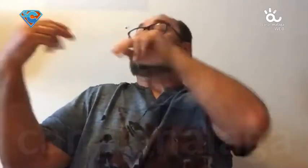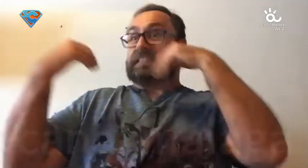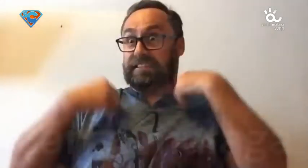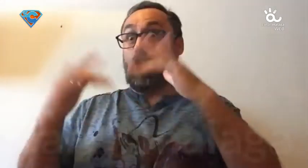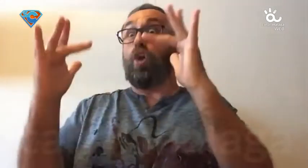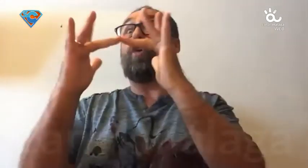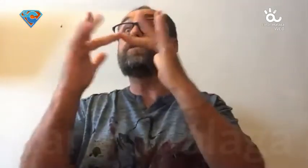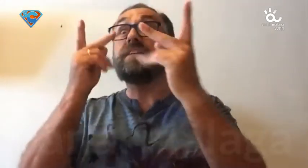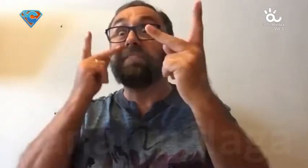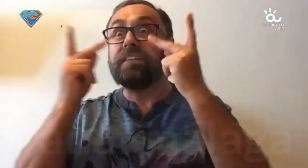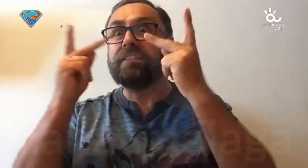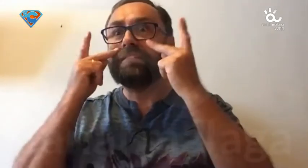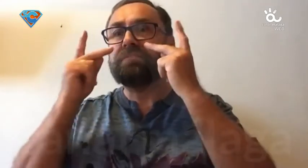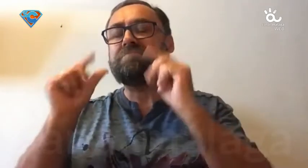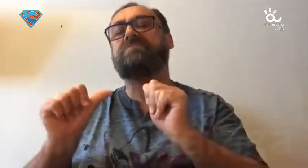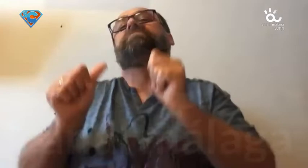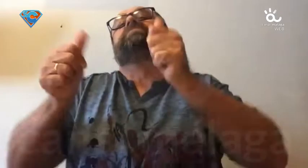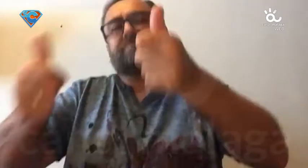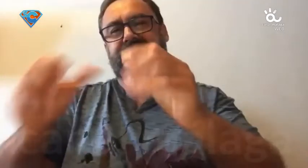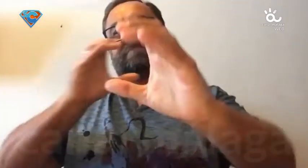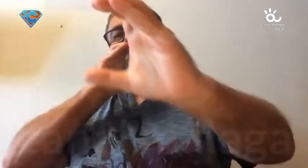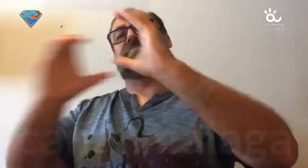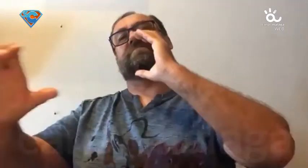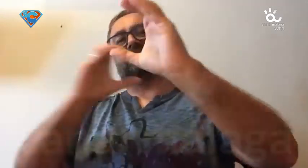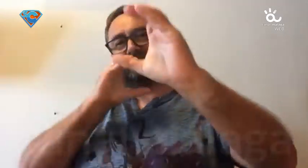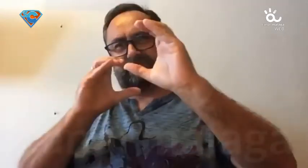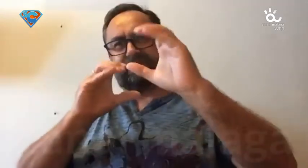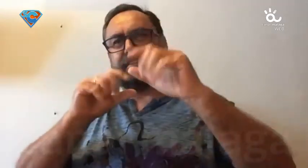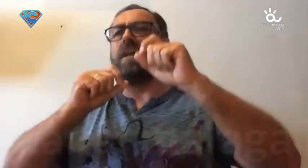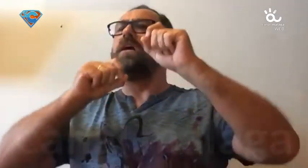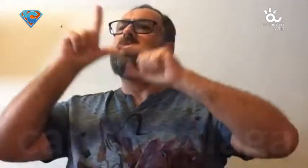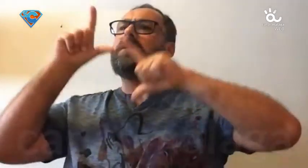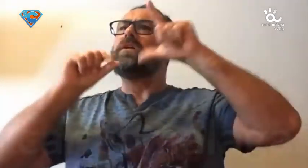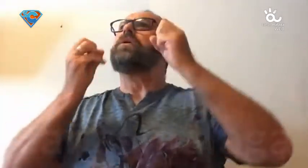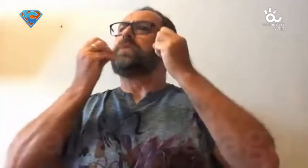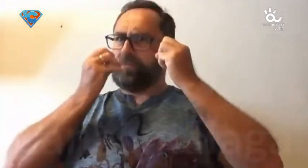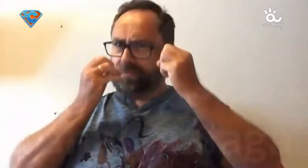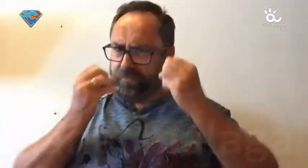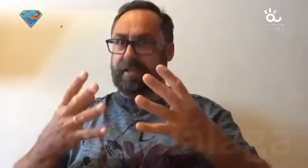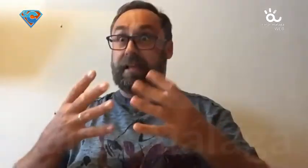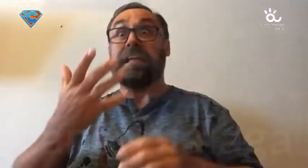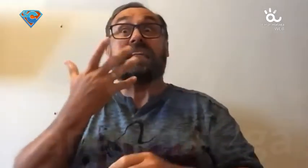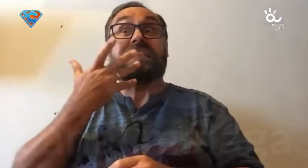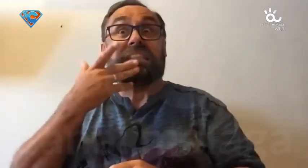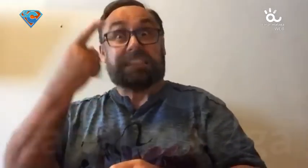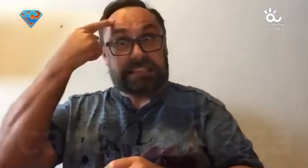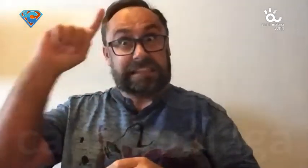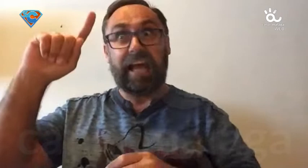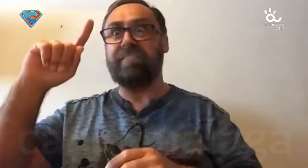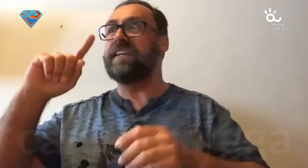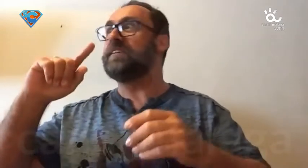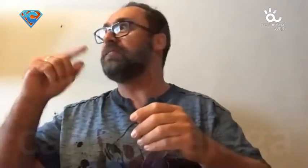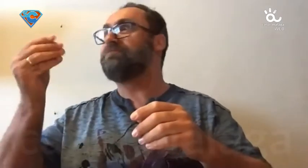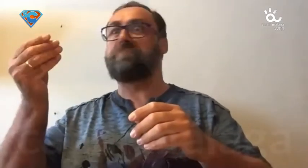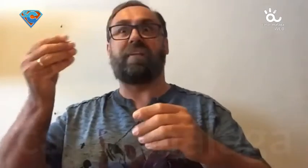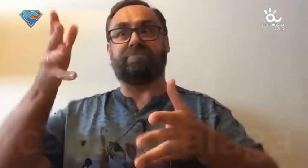yo podré girarme y hacer un contacto visual y nos podremos comunicar a través de